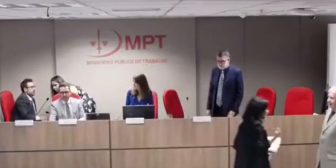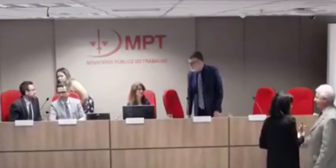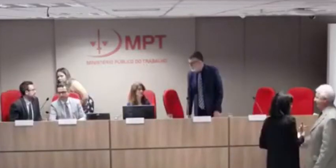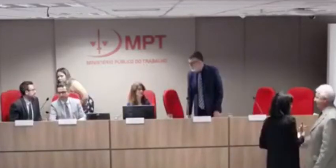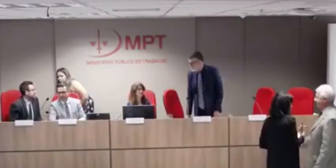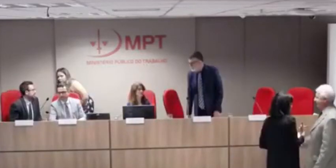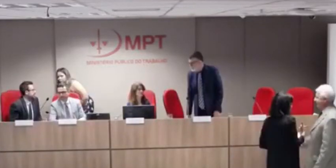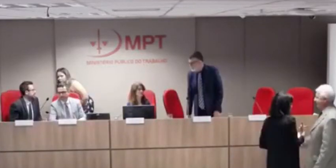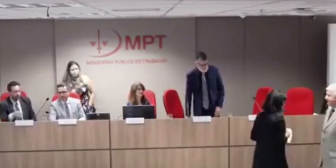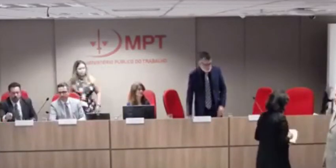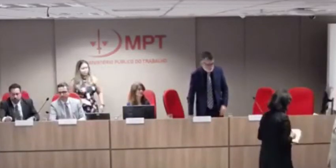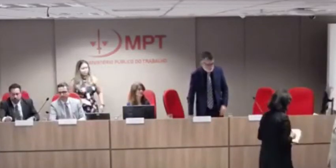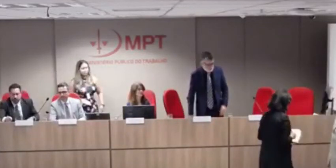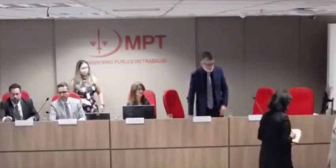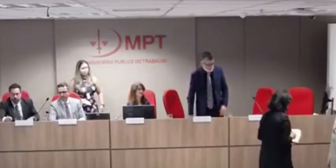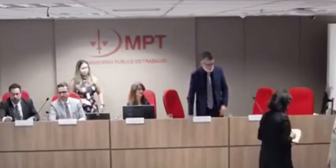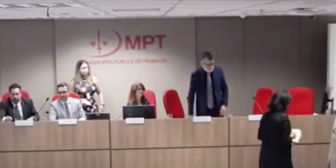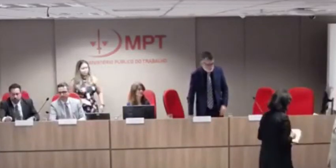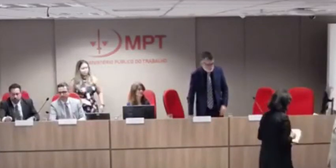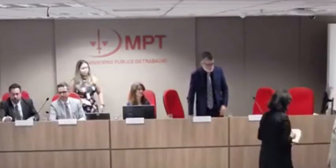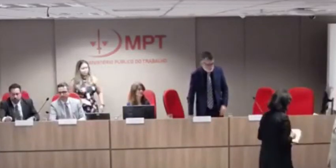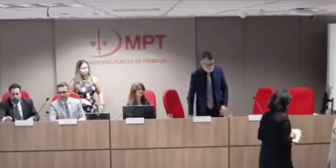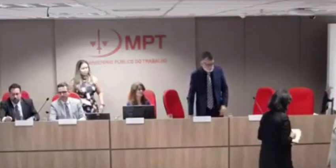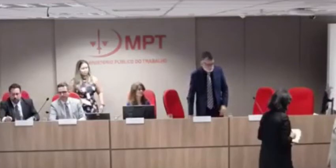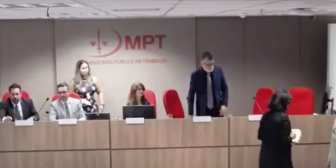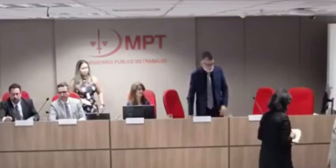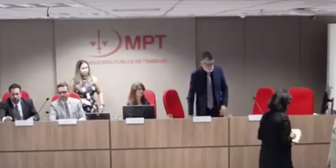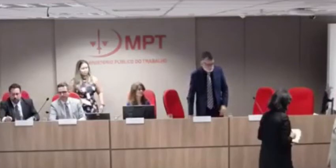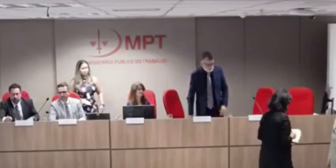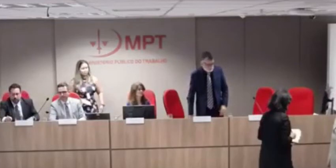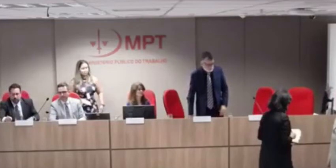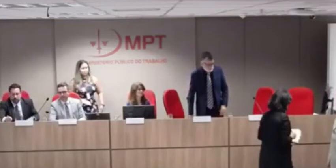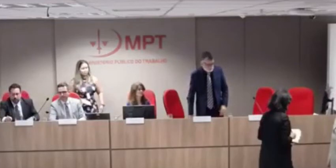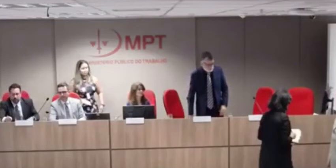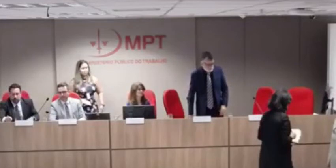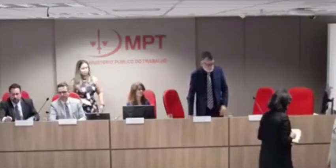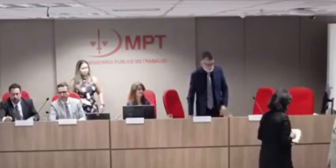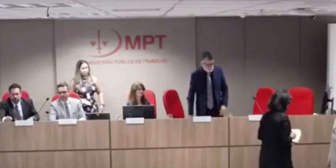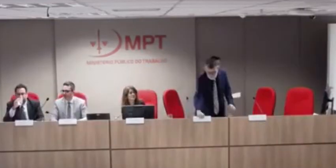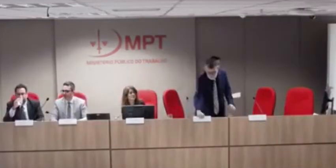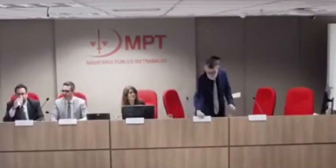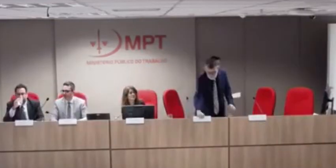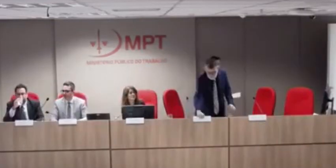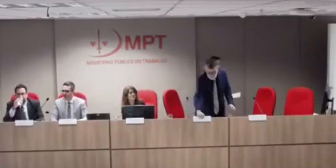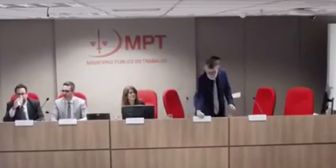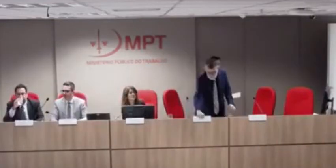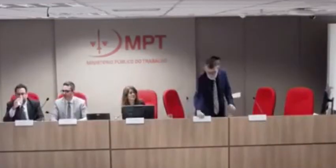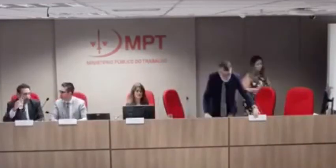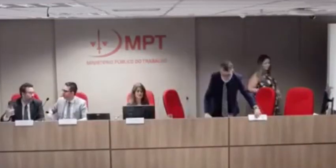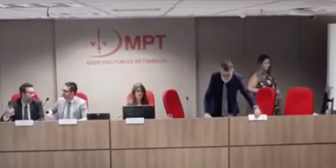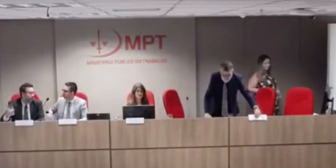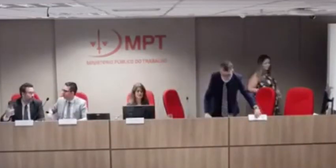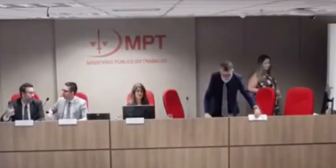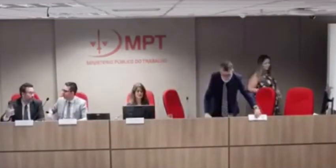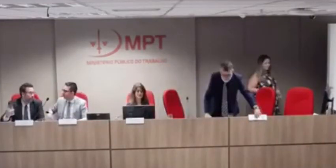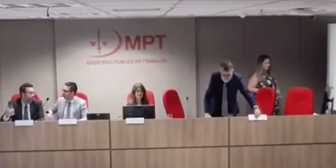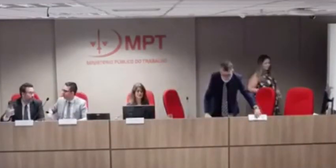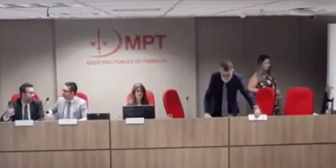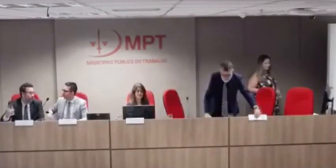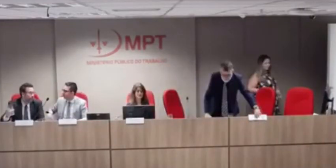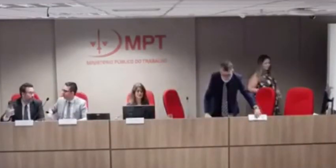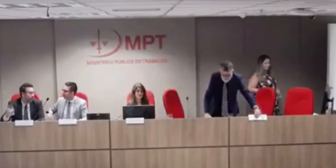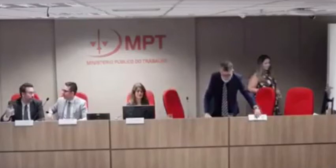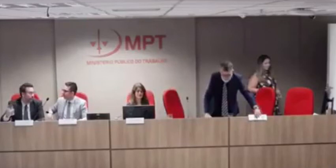Para Para a apresentação do relatório dos